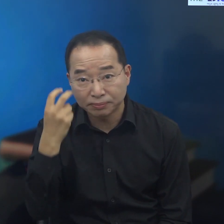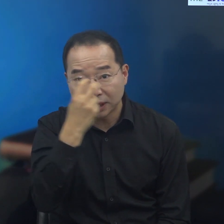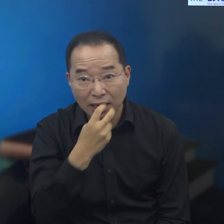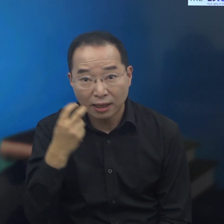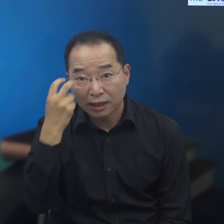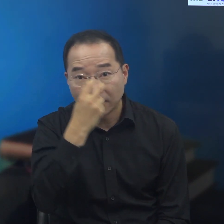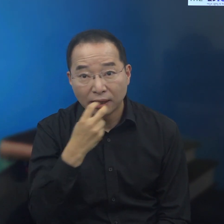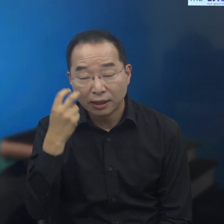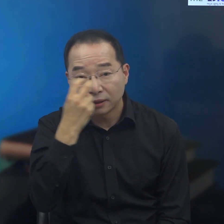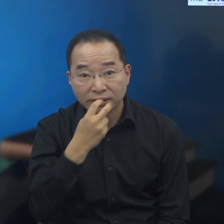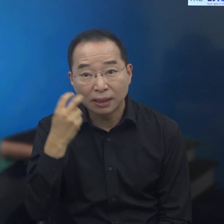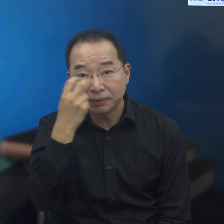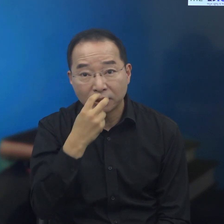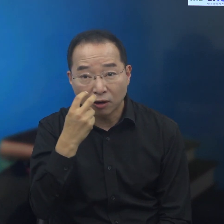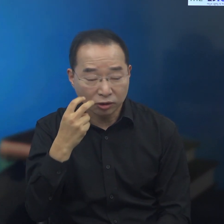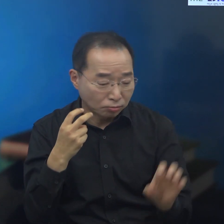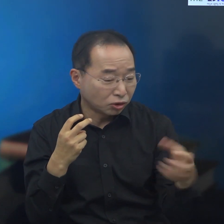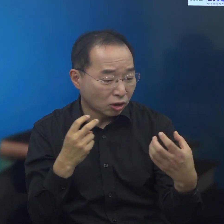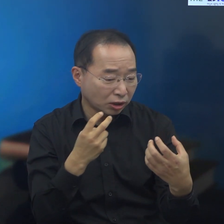씁니다. 살핀다. 어떤 물건을